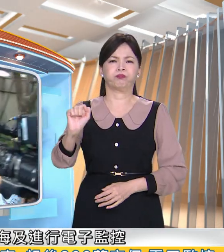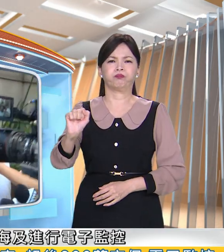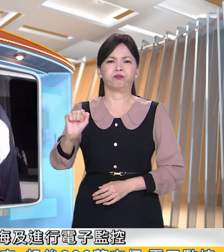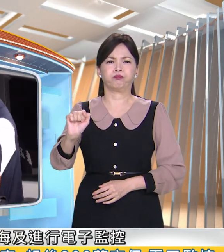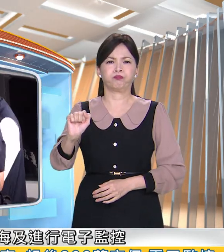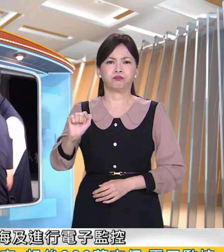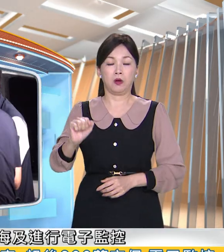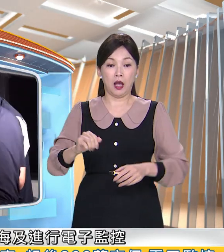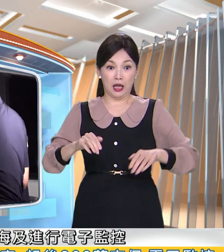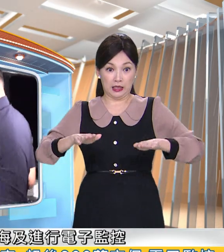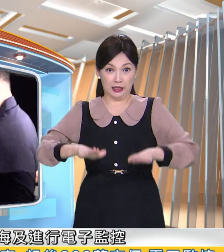控。